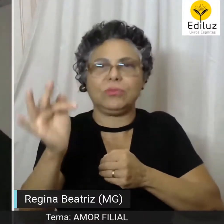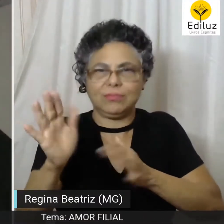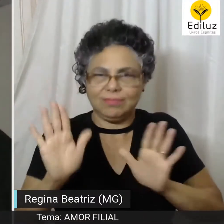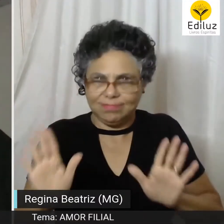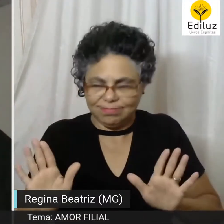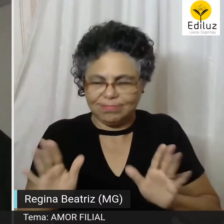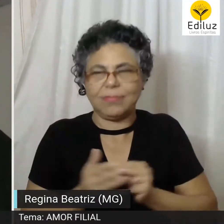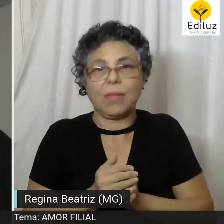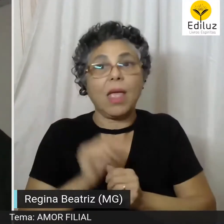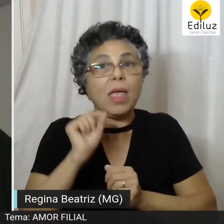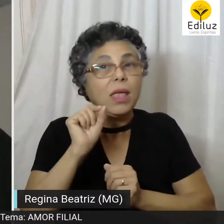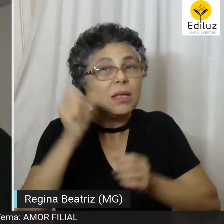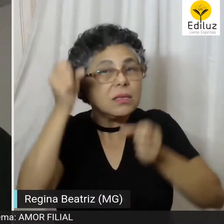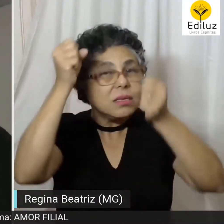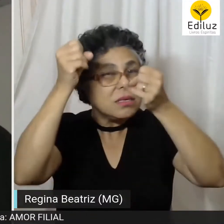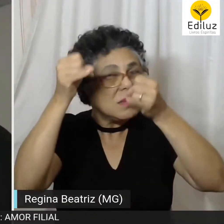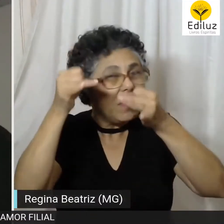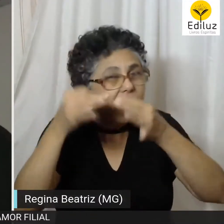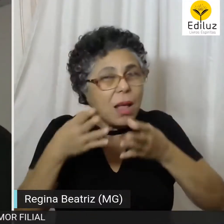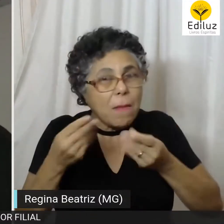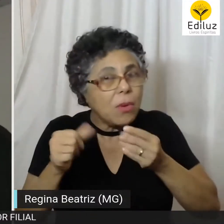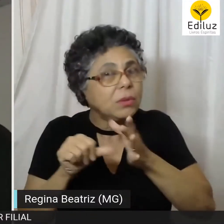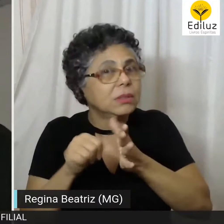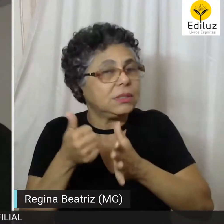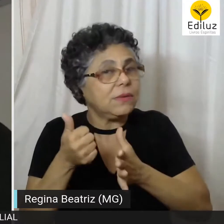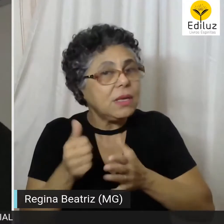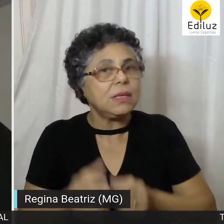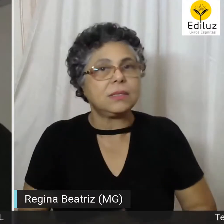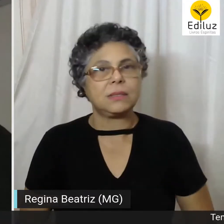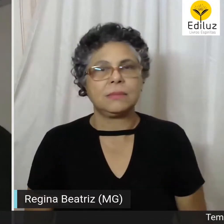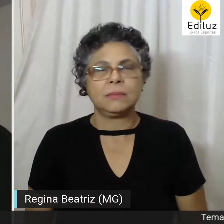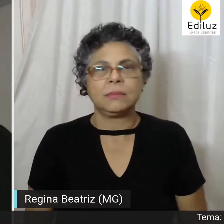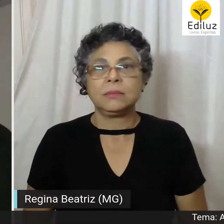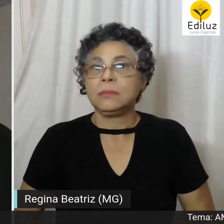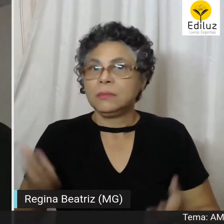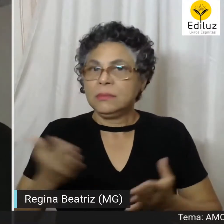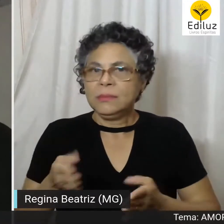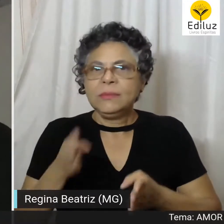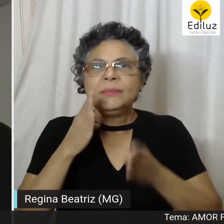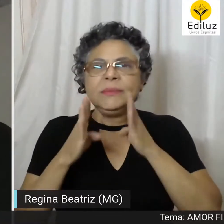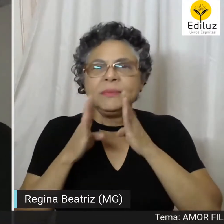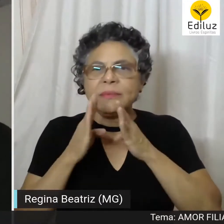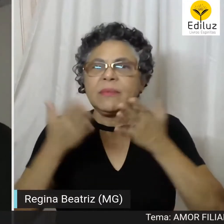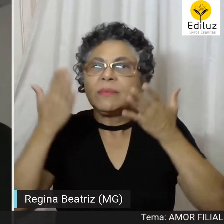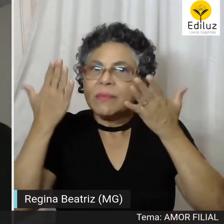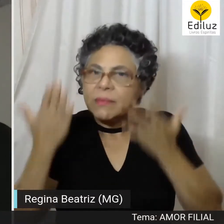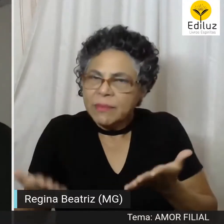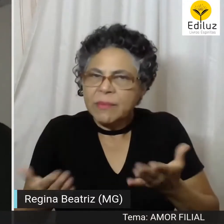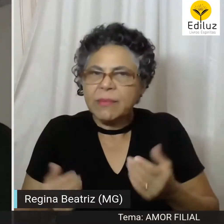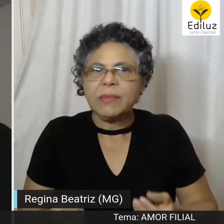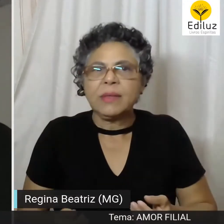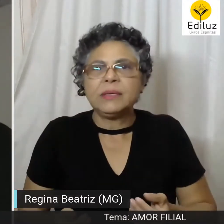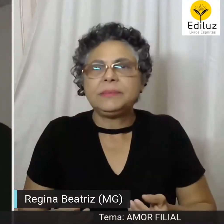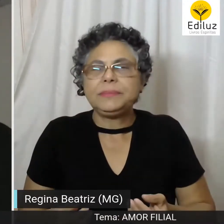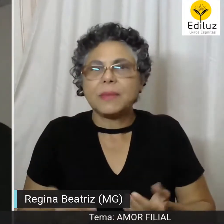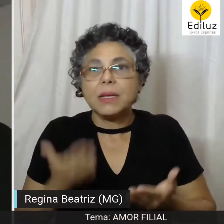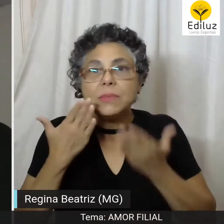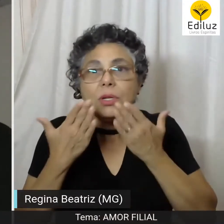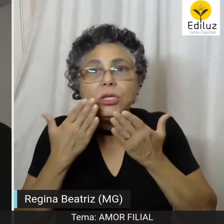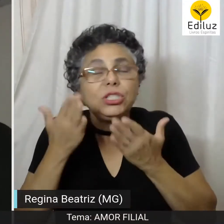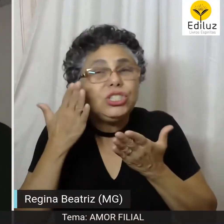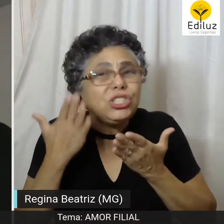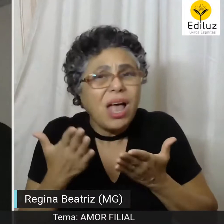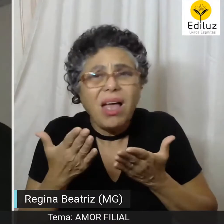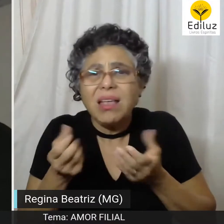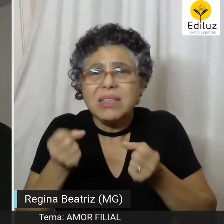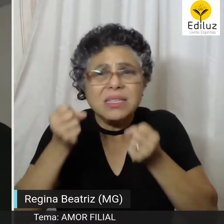E isso explica também, muitas vezes, e hoje a psicologia profunda, a psicologia